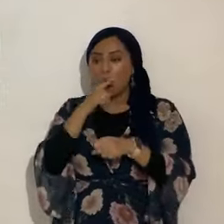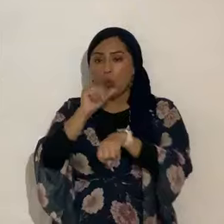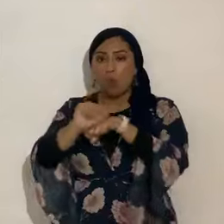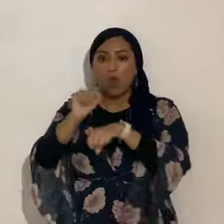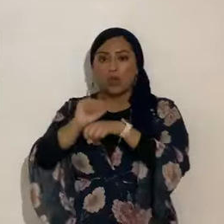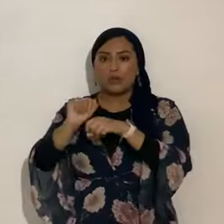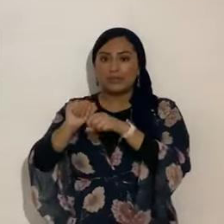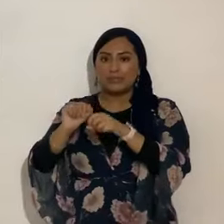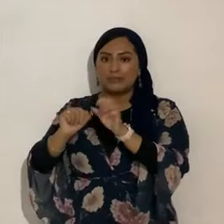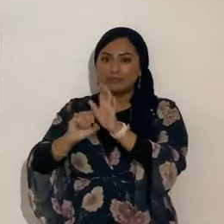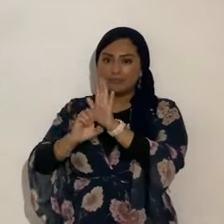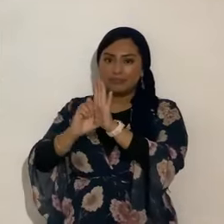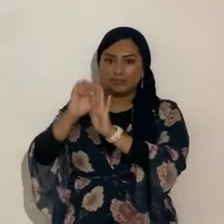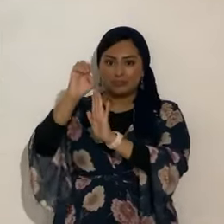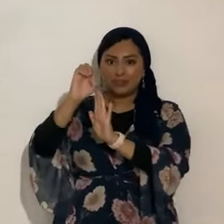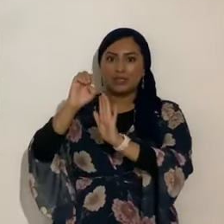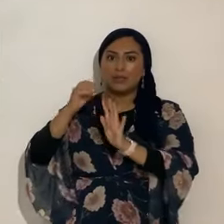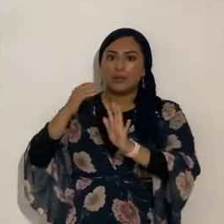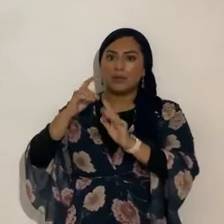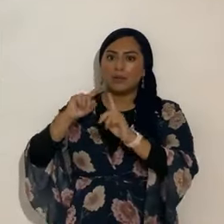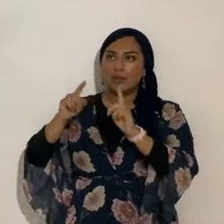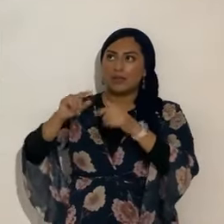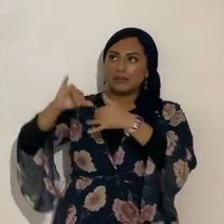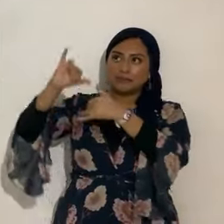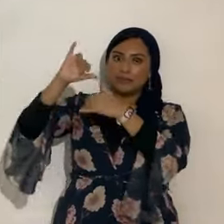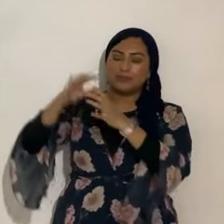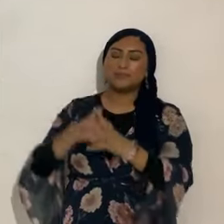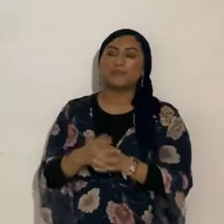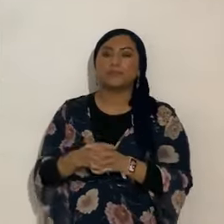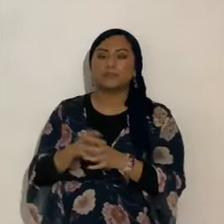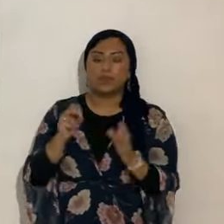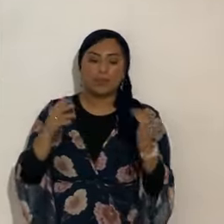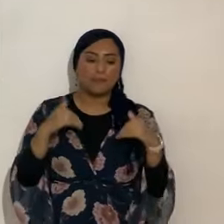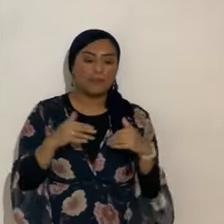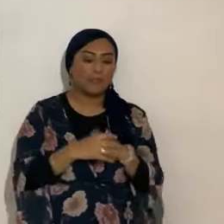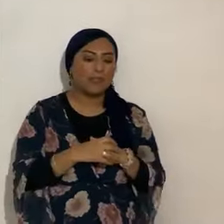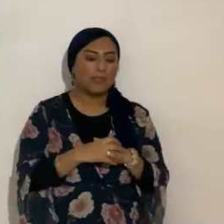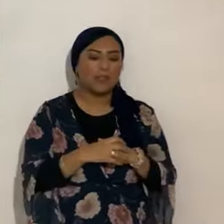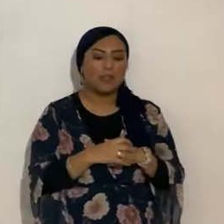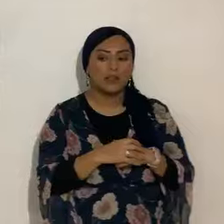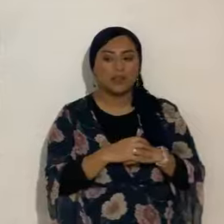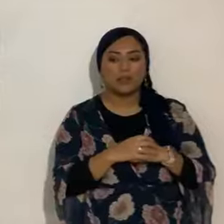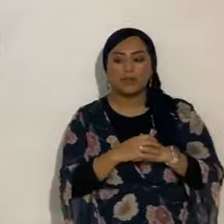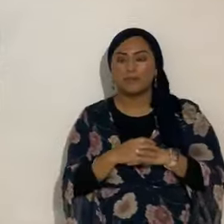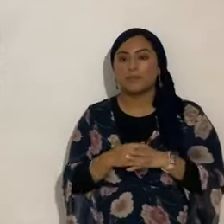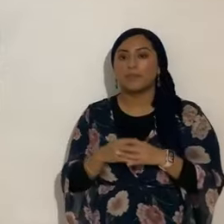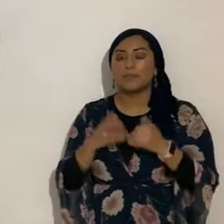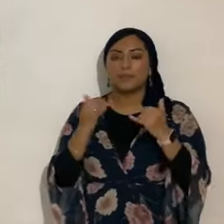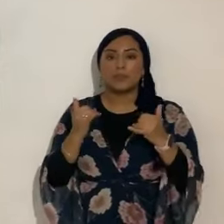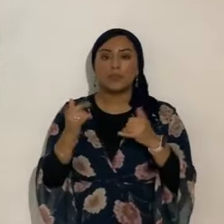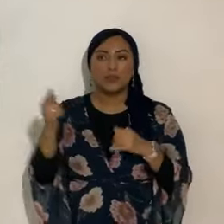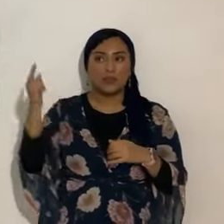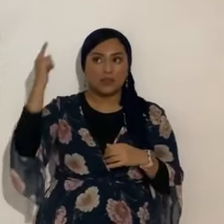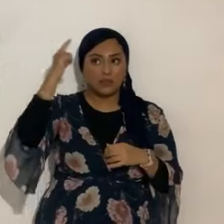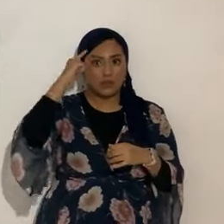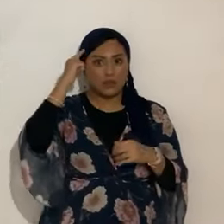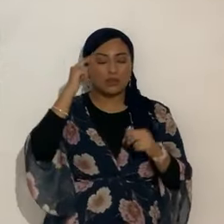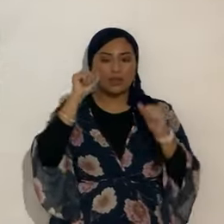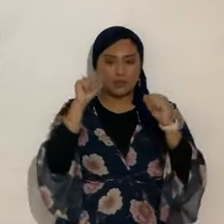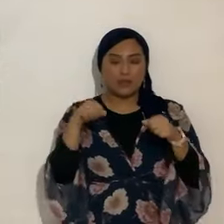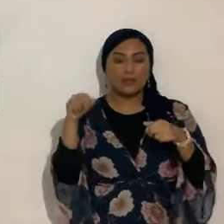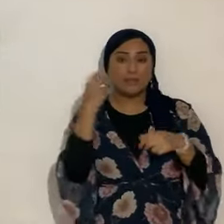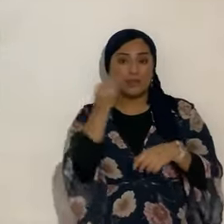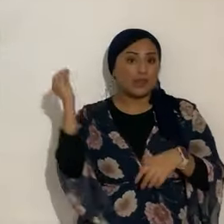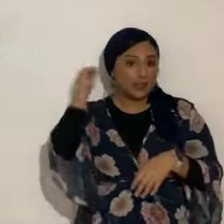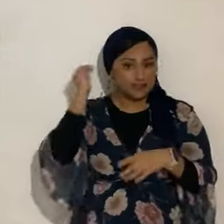altos. Bueno, la idea, ya me salí tantito del tema, pero bueno, entonces La conciencia y el subconsciente pueden ser entrenados